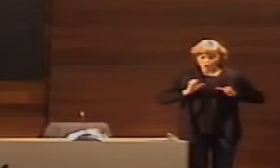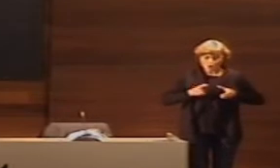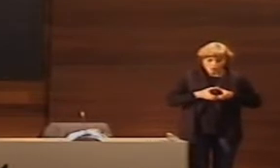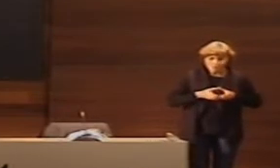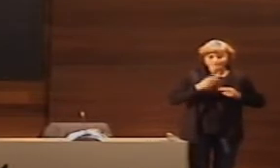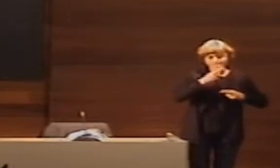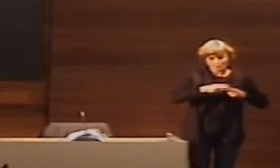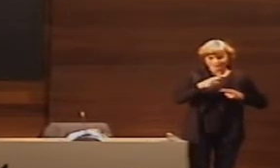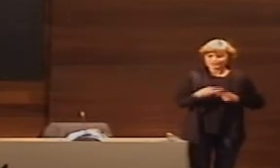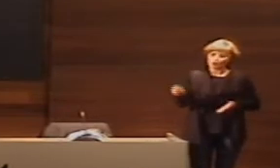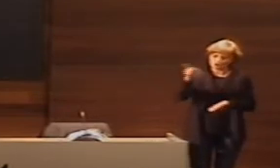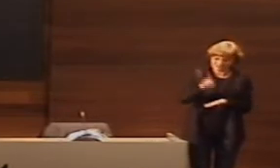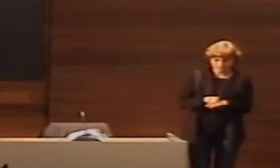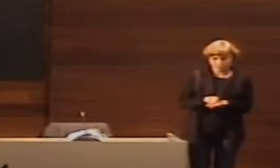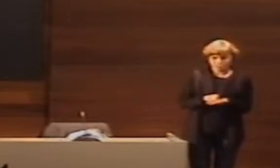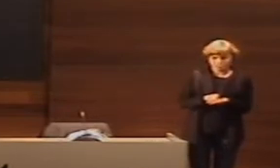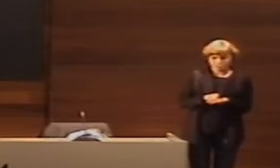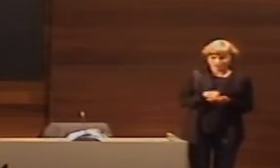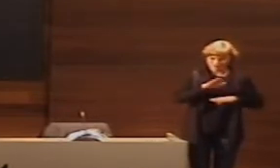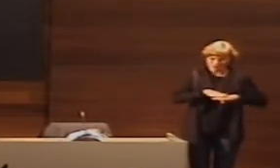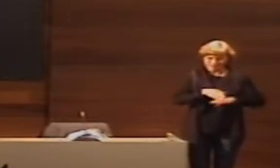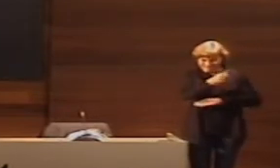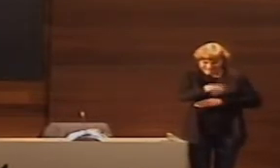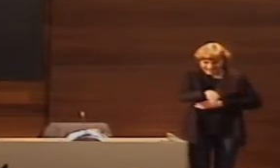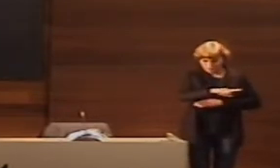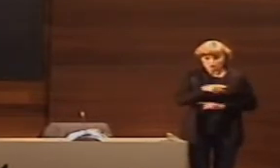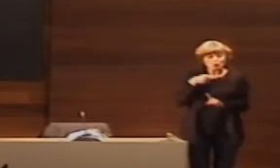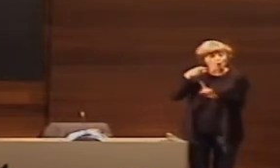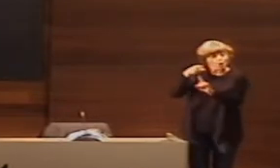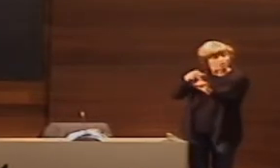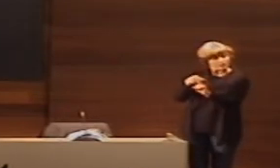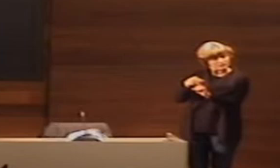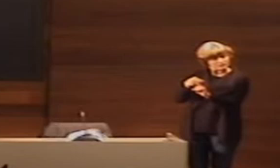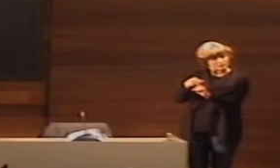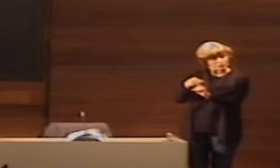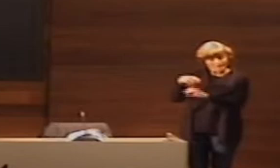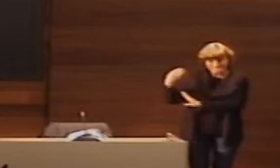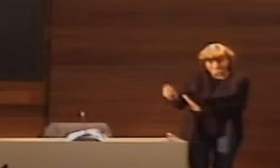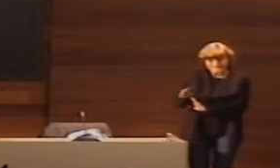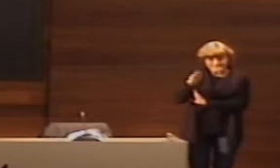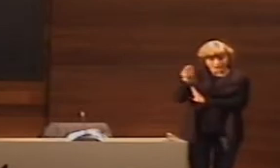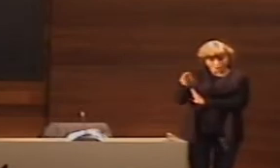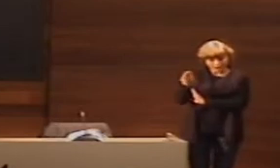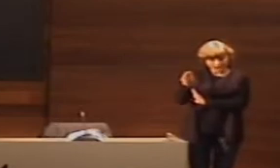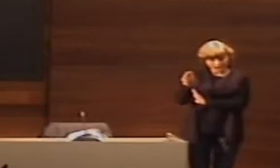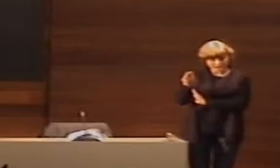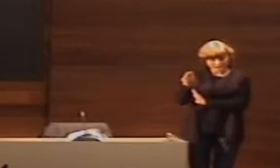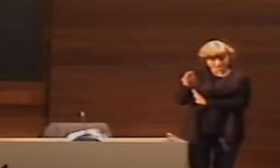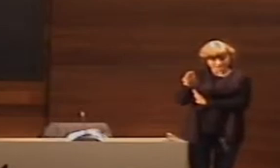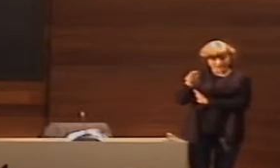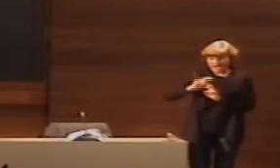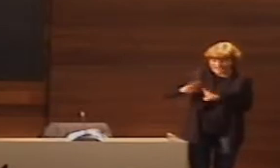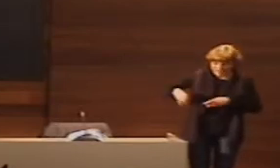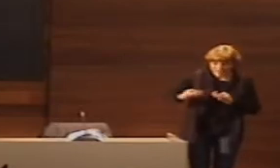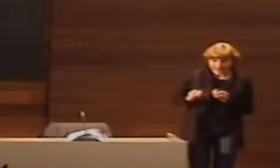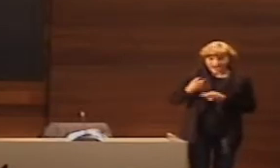artificial. El objetivo no ha sido y no es mejorar el índice de recogida selectiva,